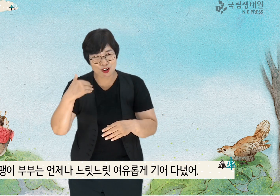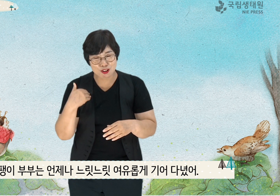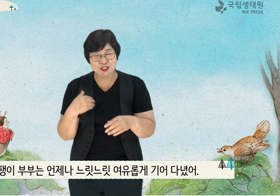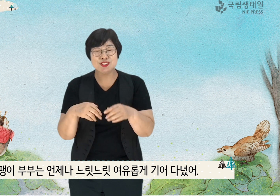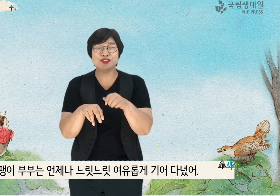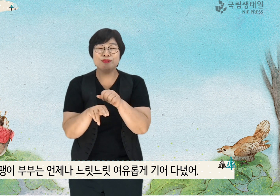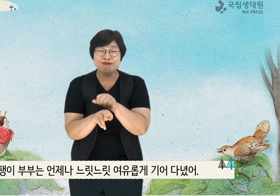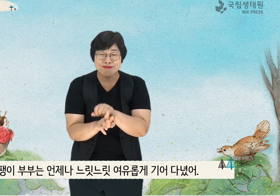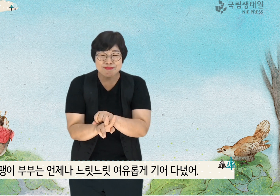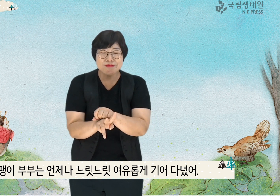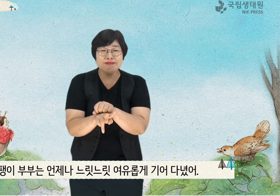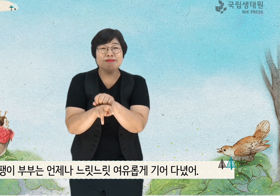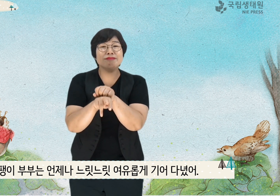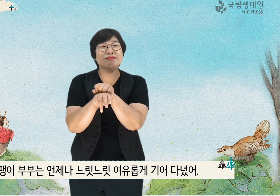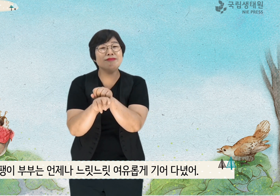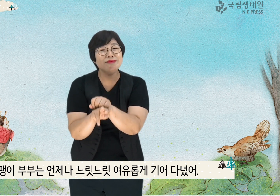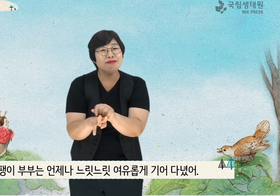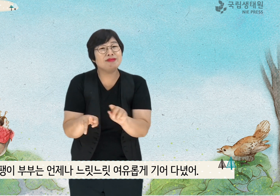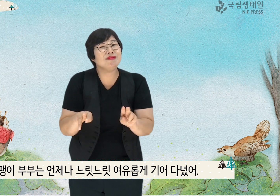여유롭게 기어다녔어.